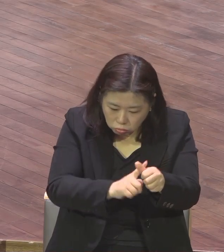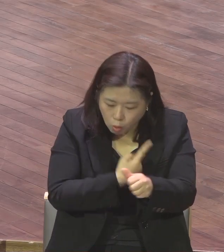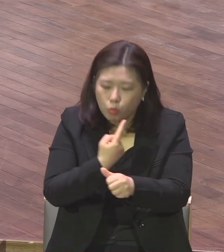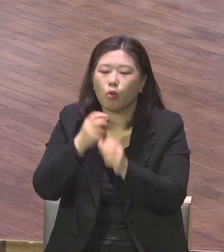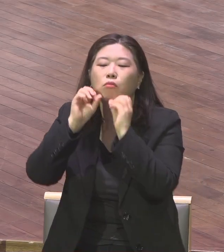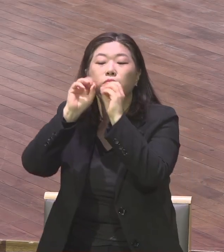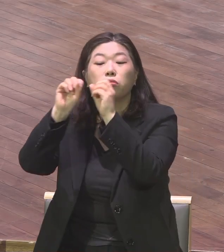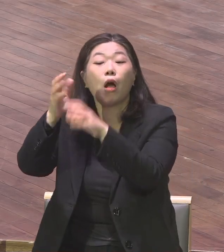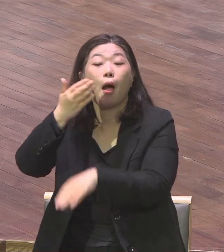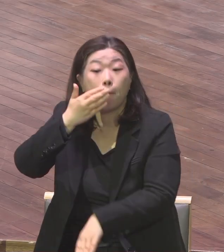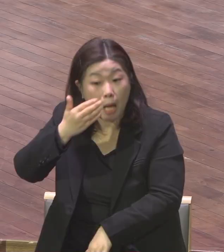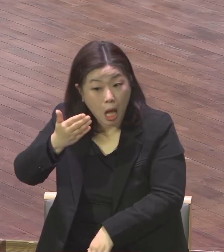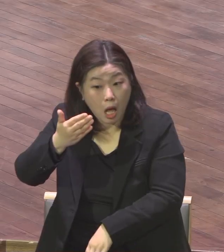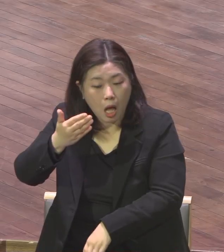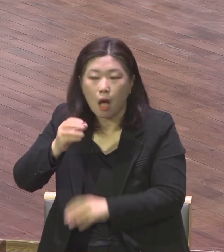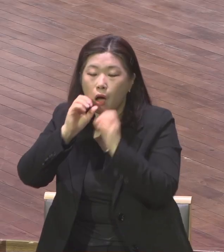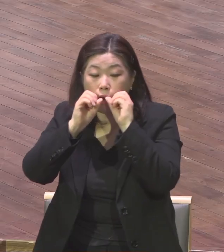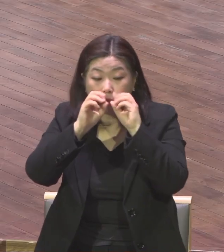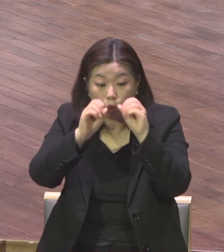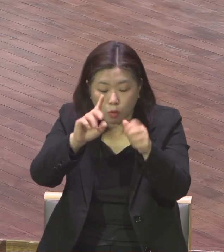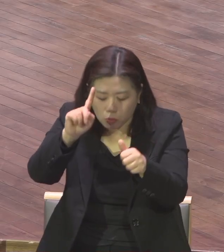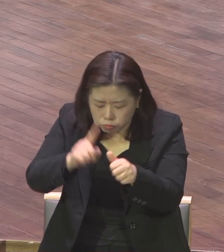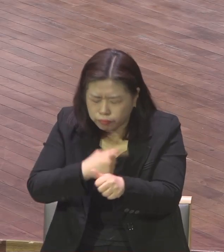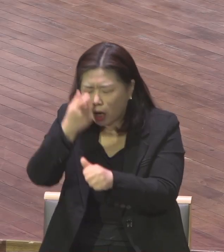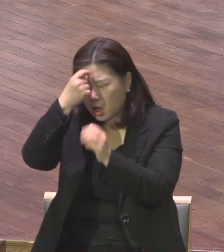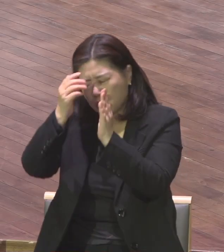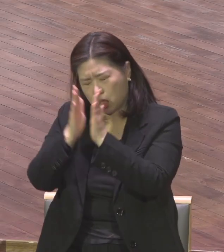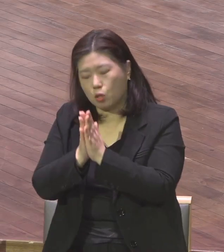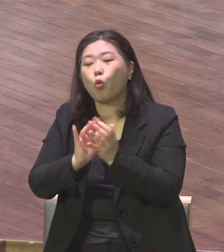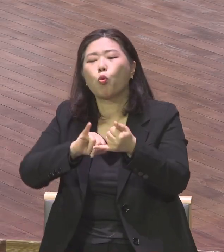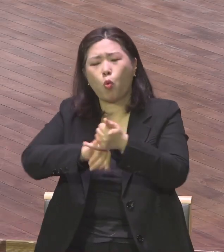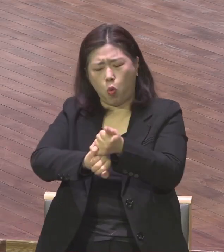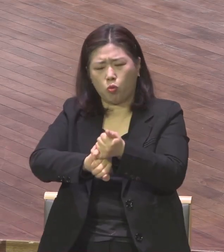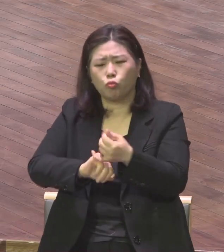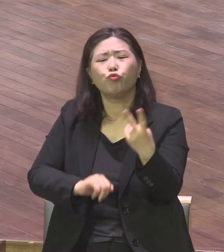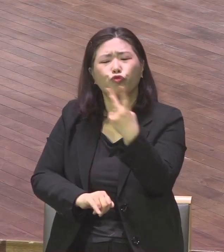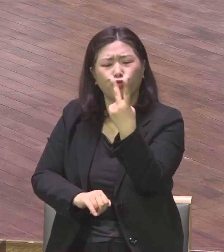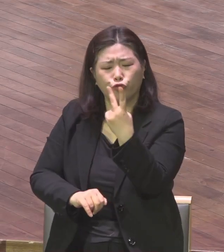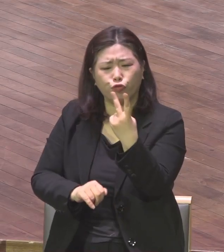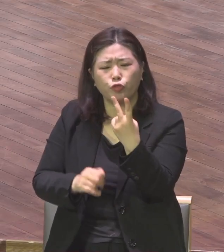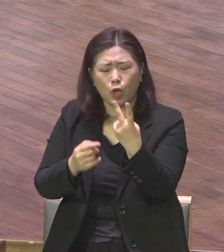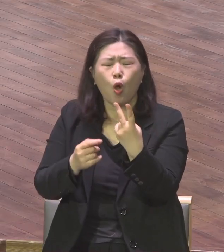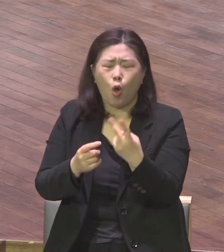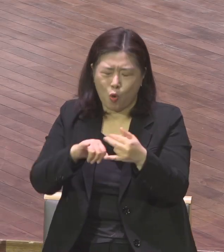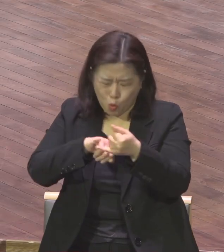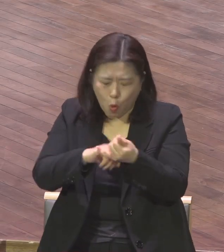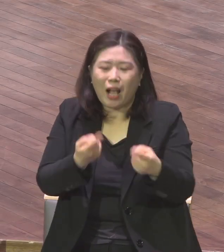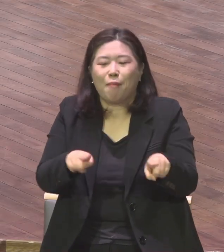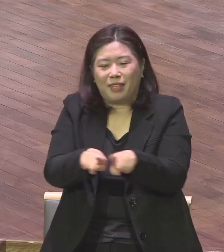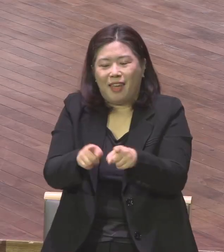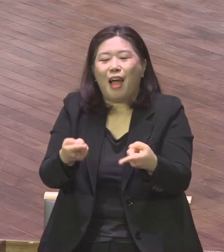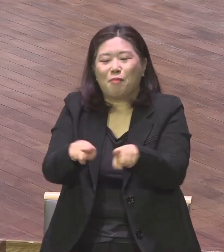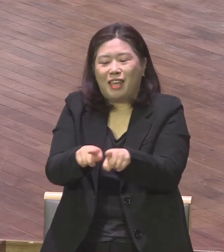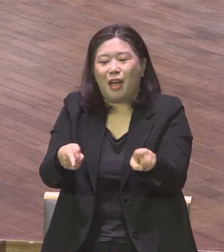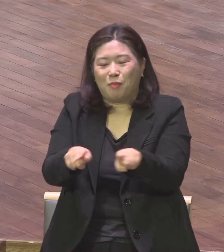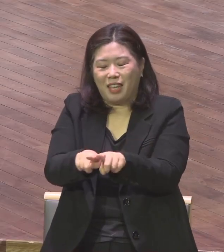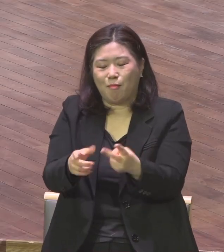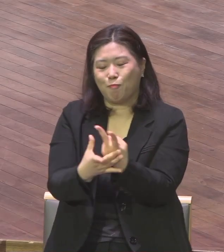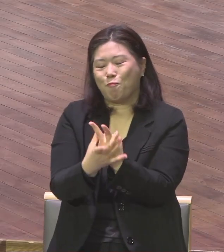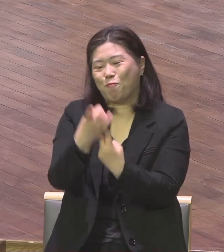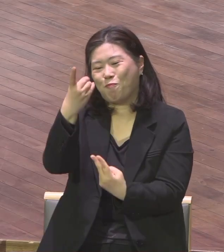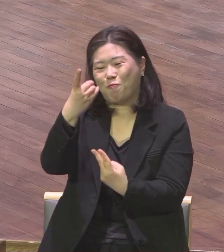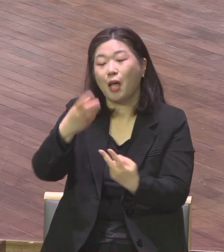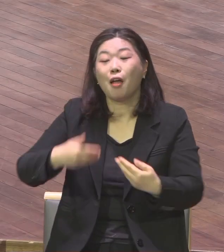초대교회 현장 변화의 역사를 보면 아주 잘 나와 있죠. 마가다락방에 모였던 120명 성도가 예수님이 말씀하신 언약을 붙잡고 기도할